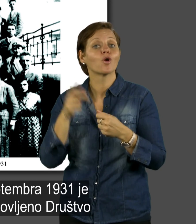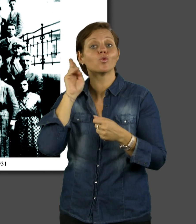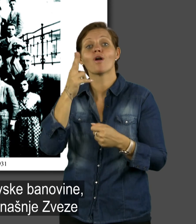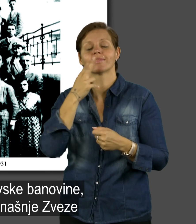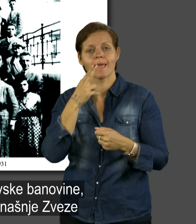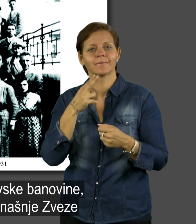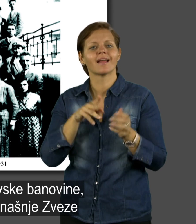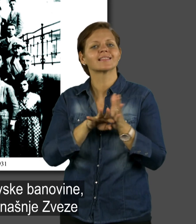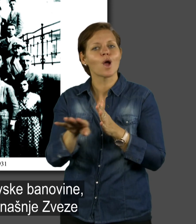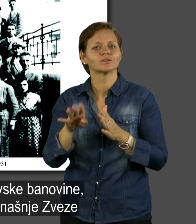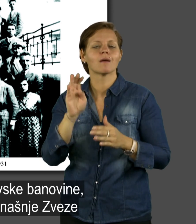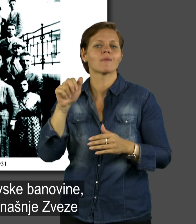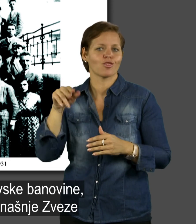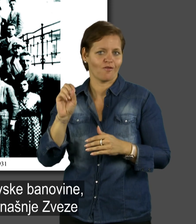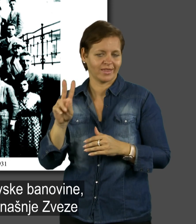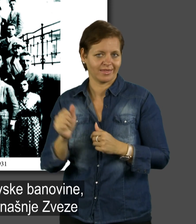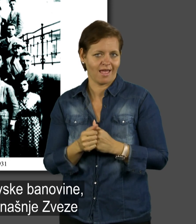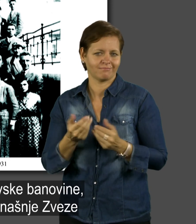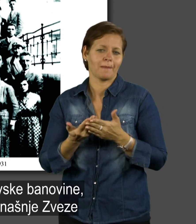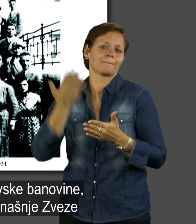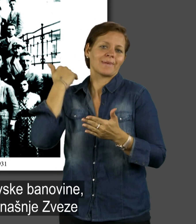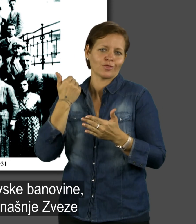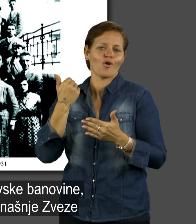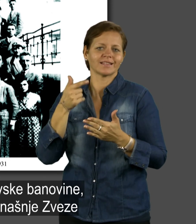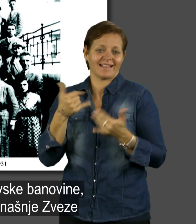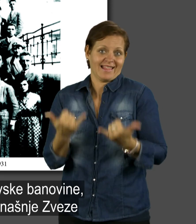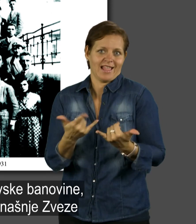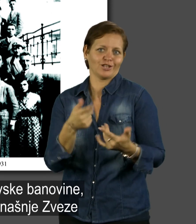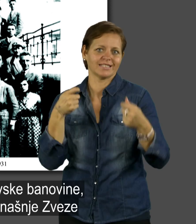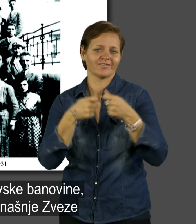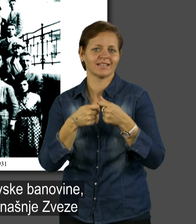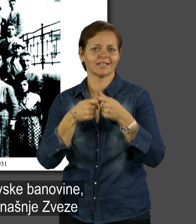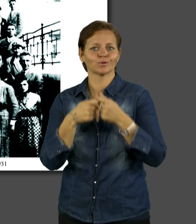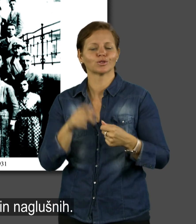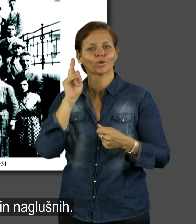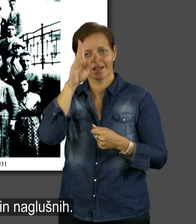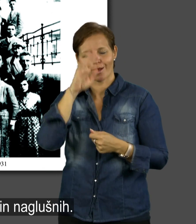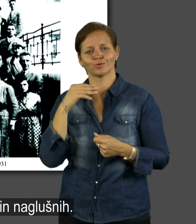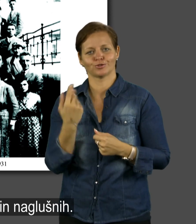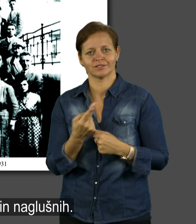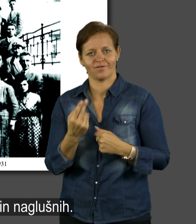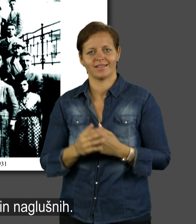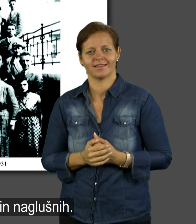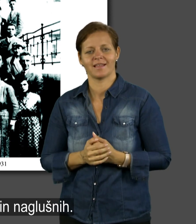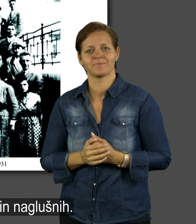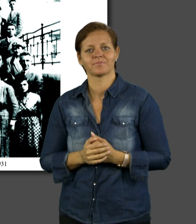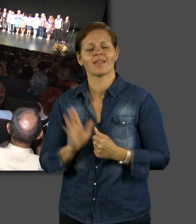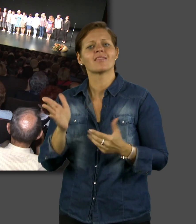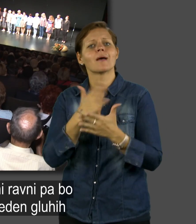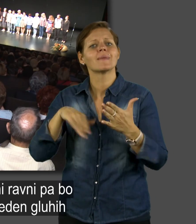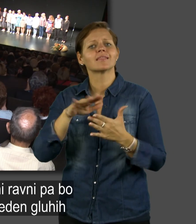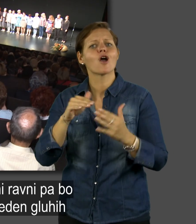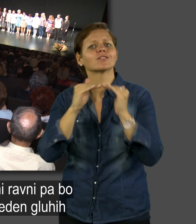namreč ustanovljeno Društvo gluhonemih Dravske Banovine, predhodnice današnje Zveze društev gluhih in